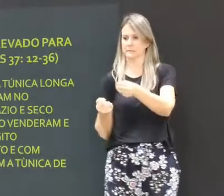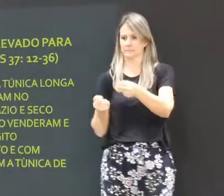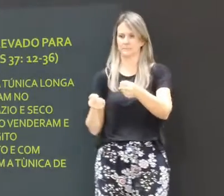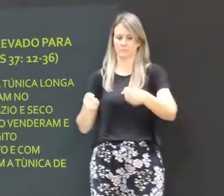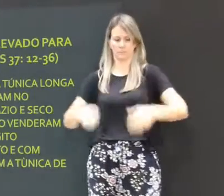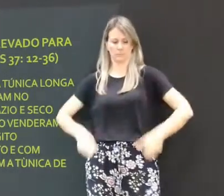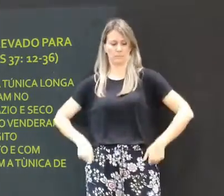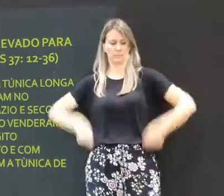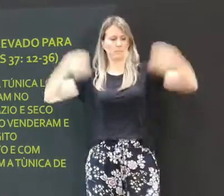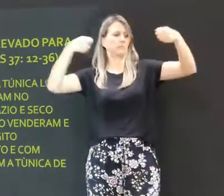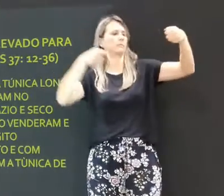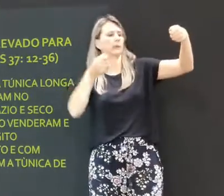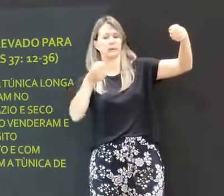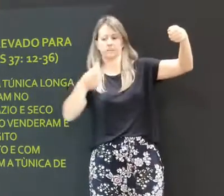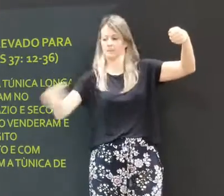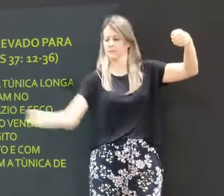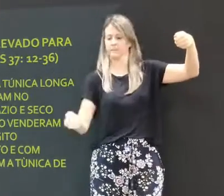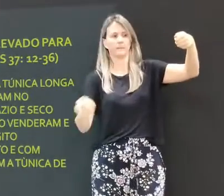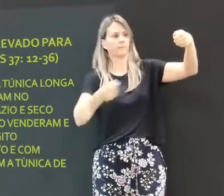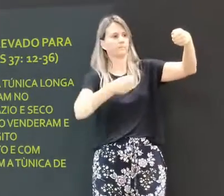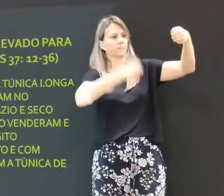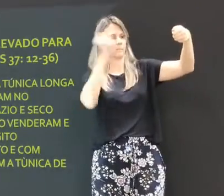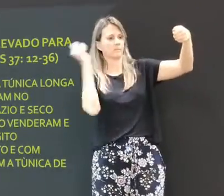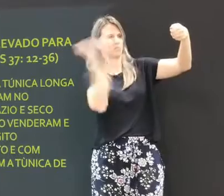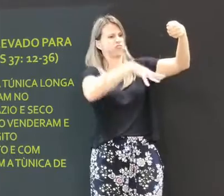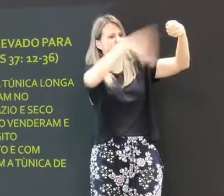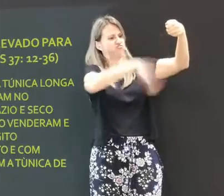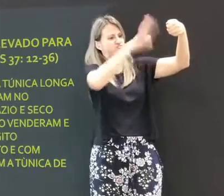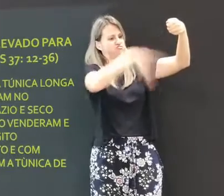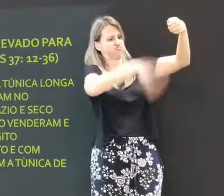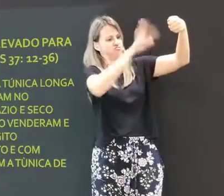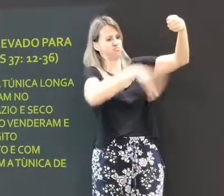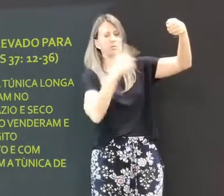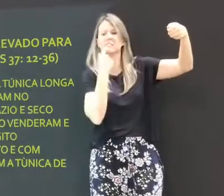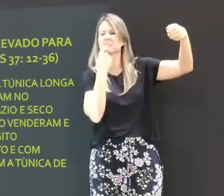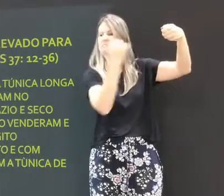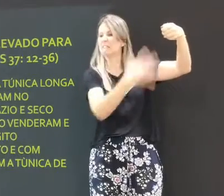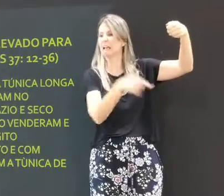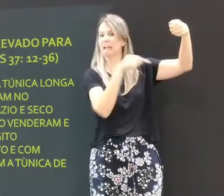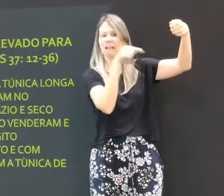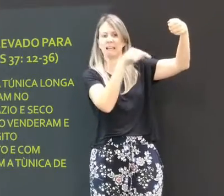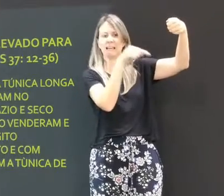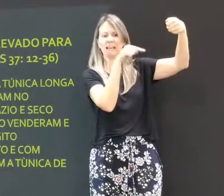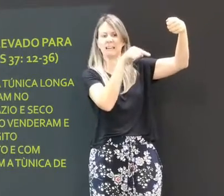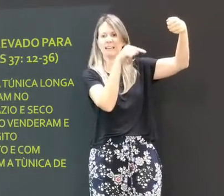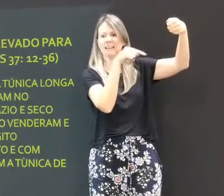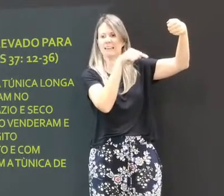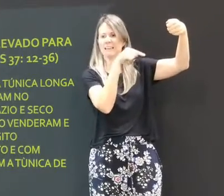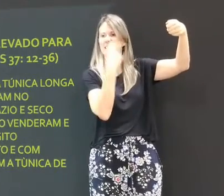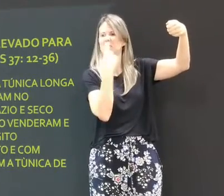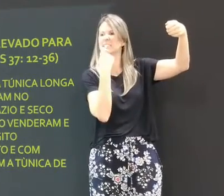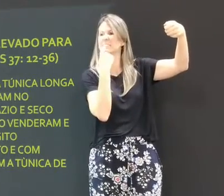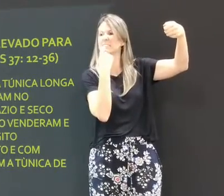o animal e essa túnica aspergir sangue sobre ela. Aspergir o sangue sobre essa